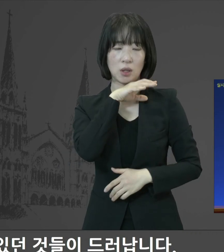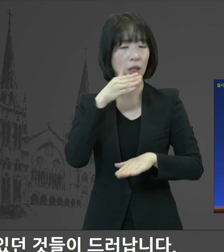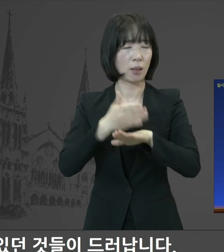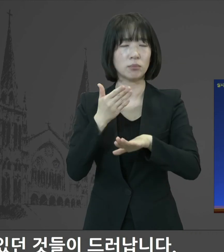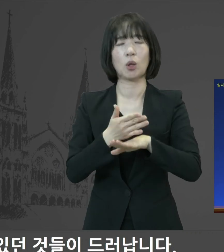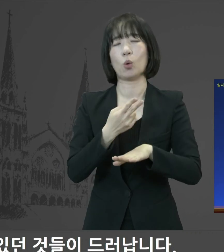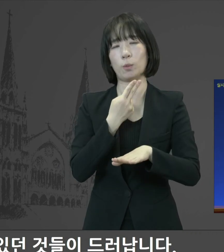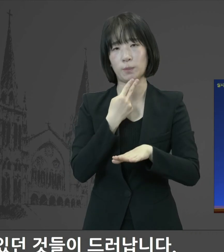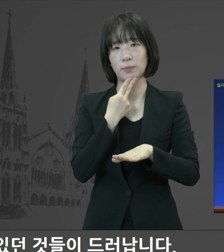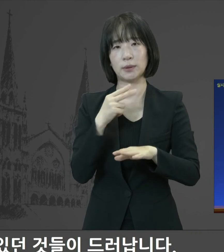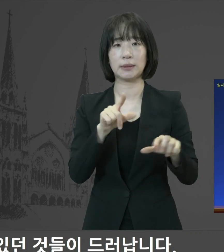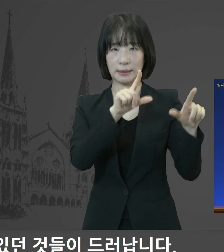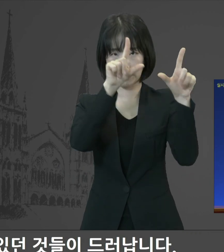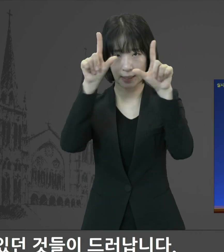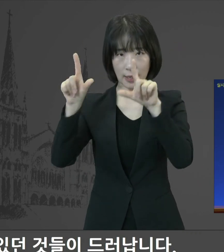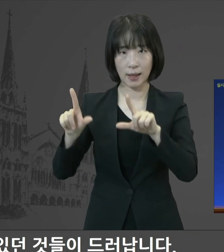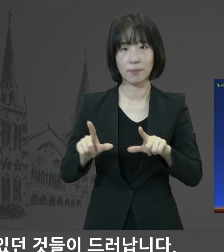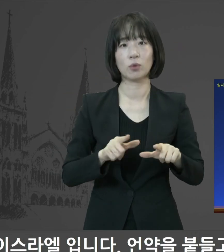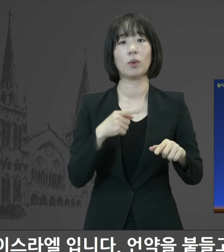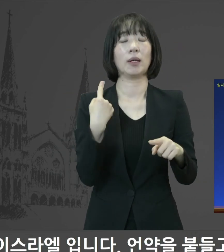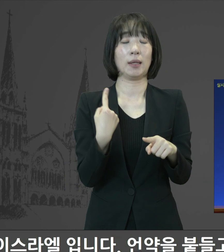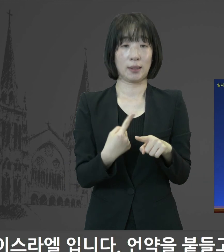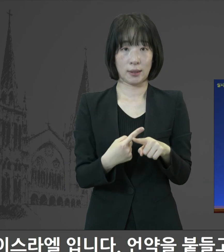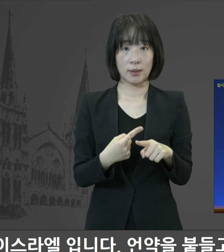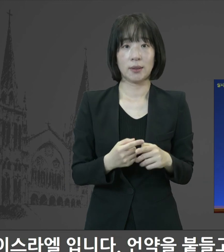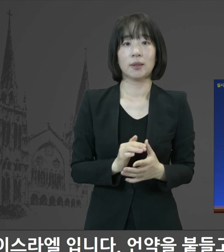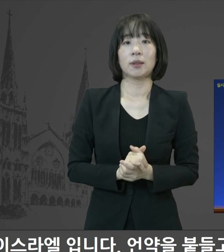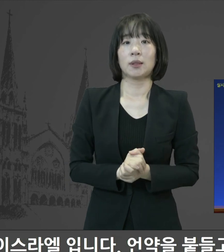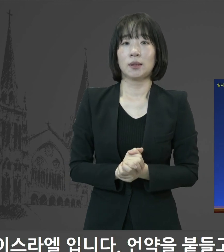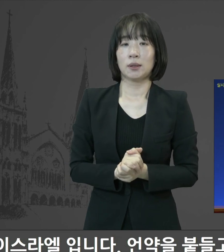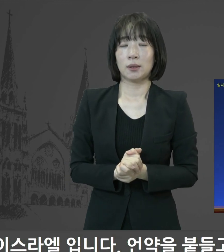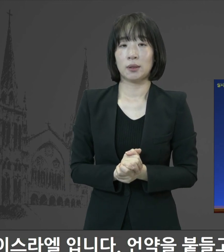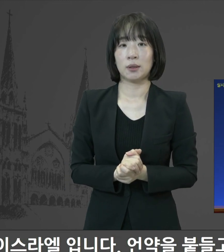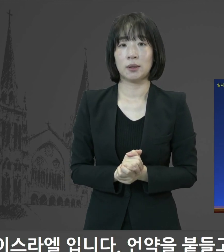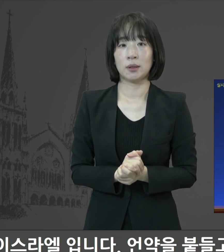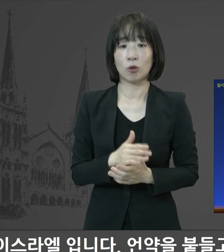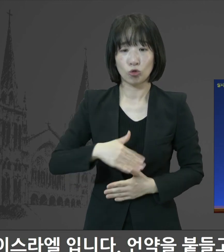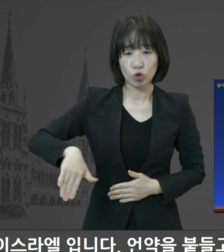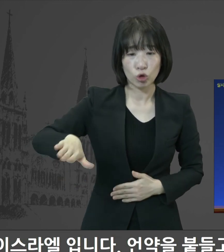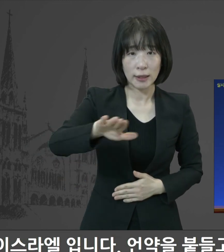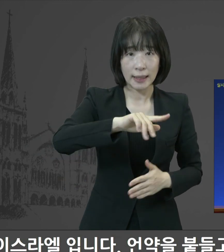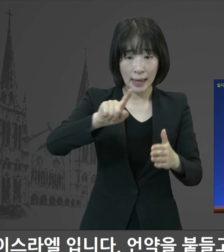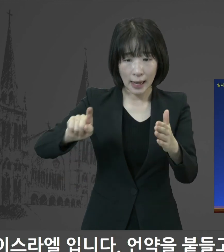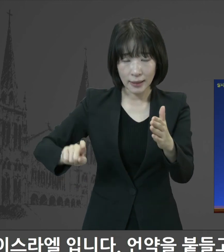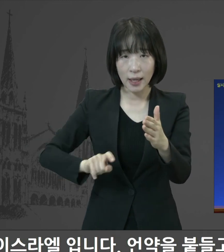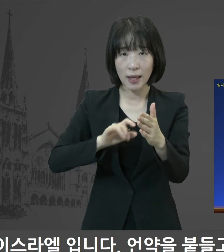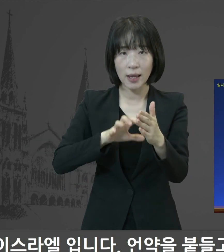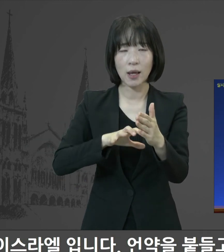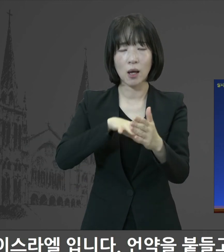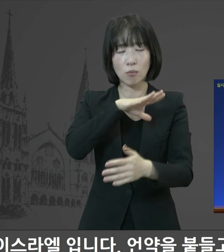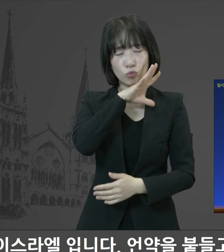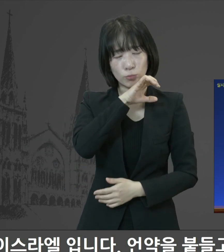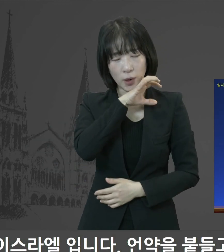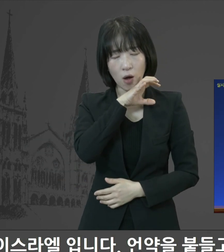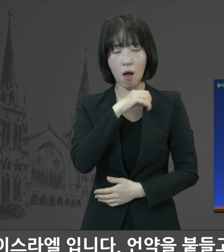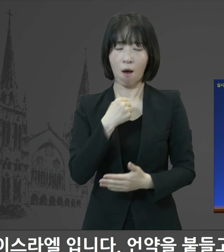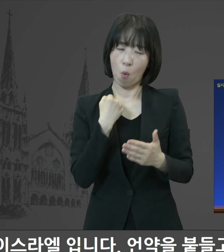여러분, 오늘 말씀을 정리합니다. 우리 안에 불평과 불만은 없을 수가